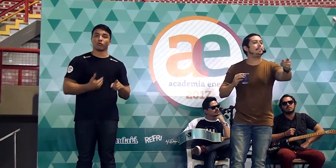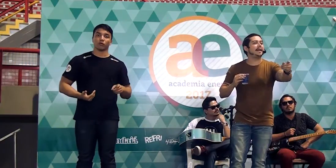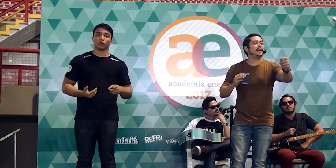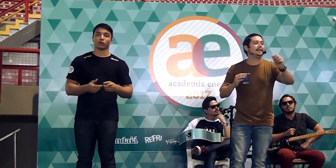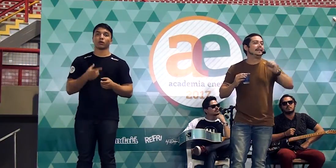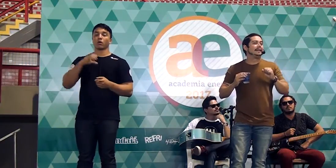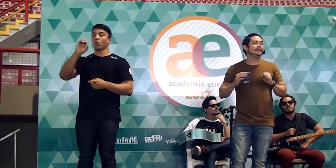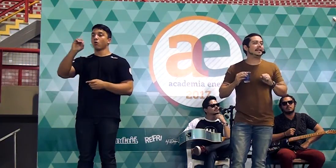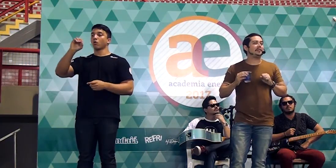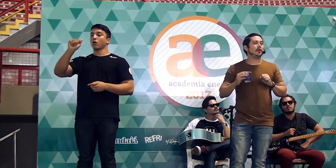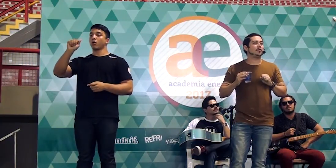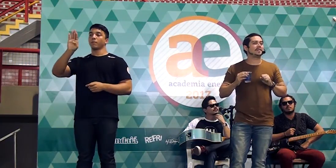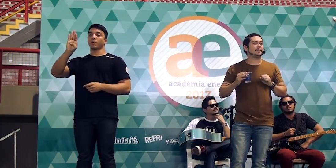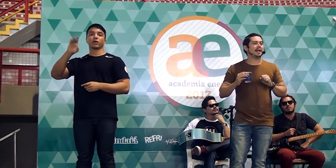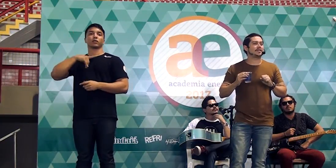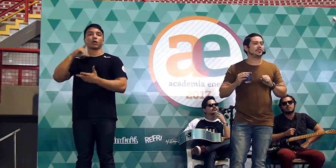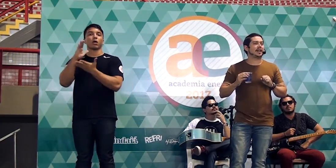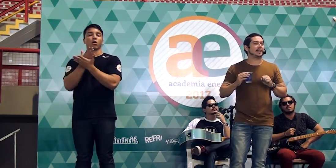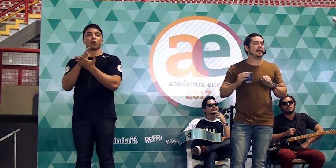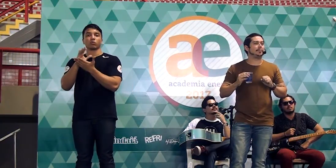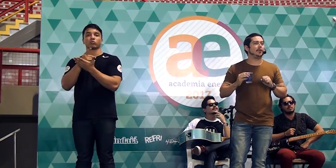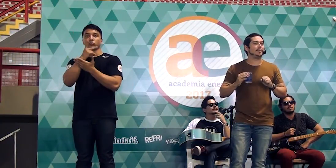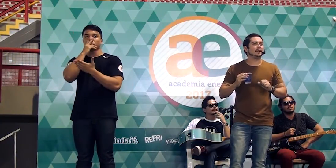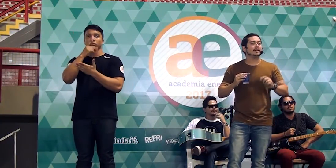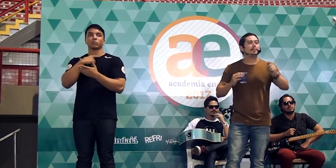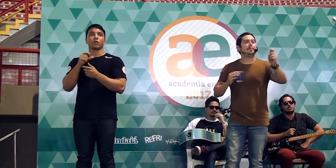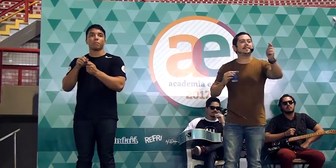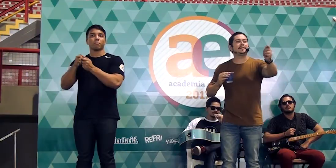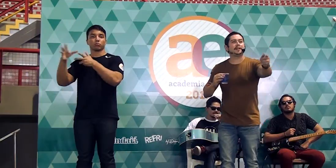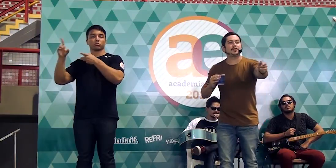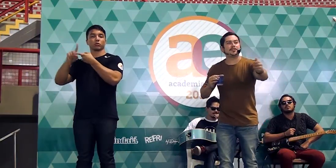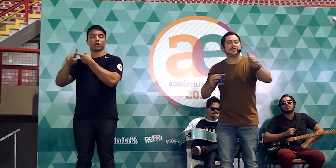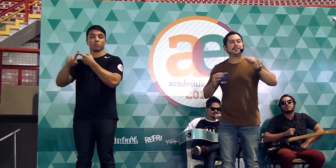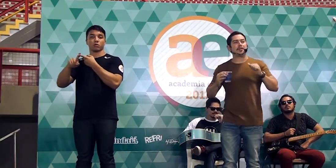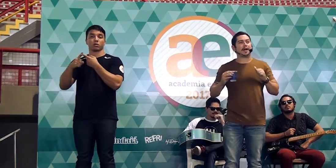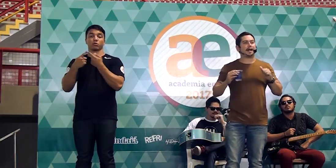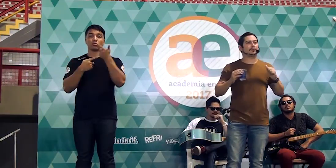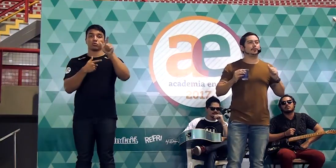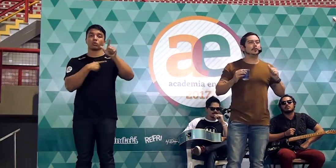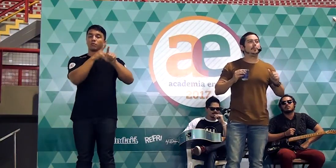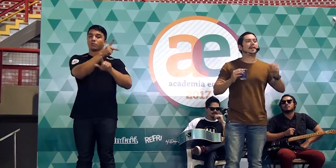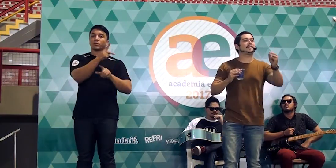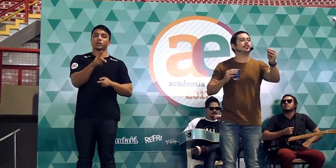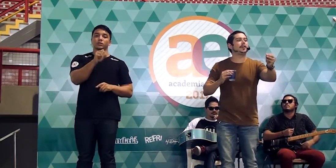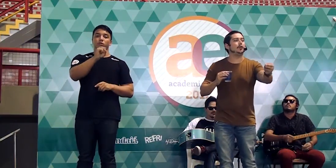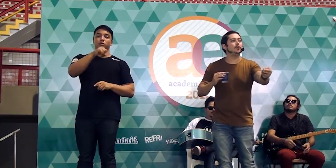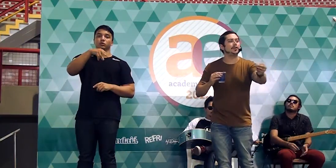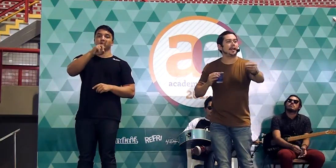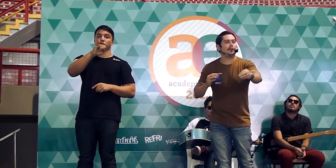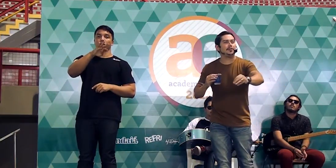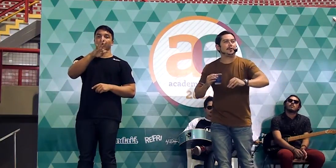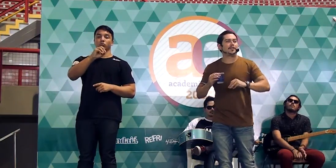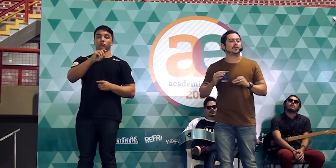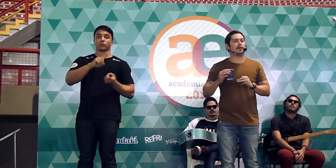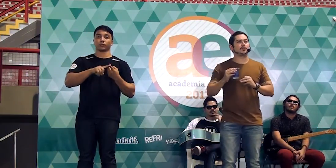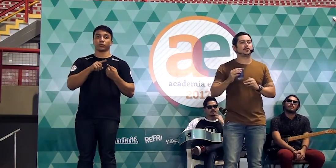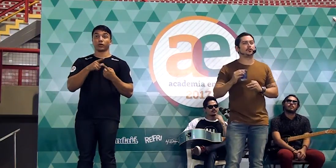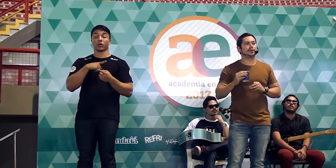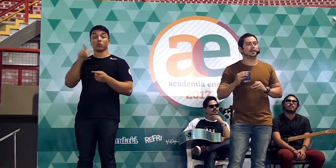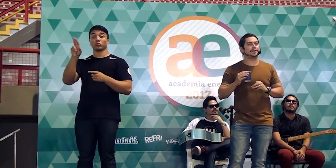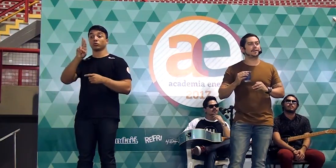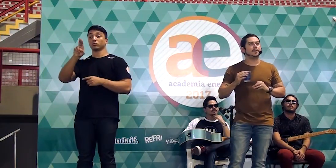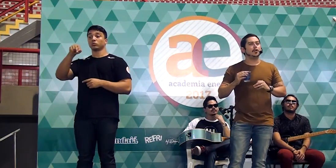A OAB teve algumas ameaças de carta-bomba, presidentes de sindicato, o presidente da UNE, que era a União Nacional